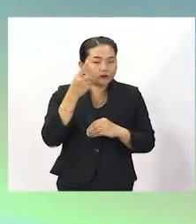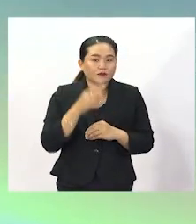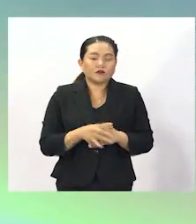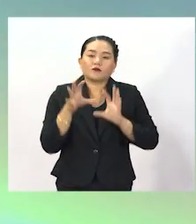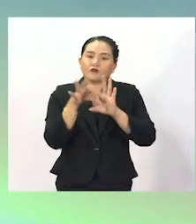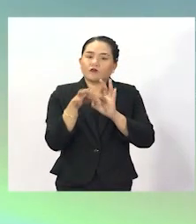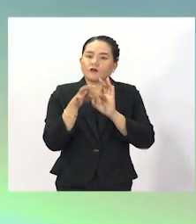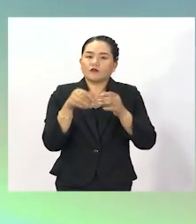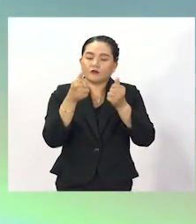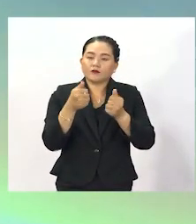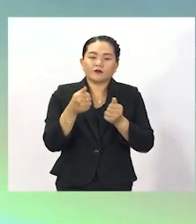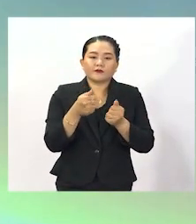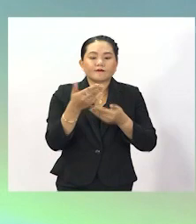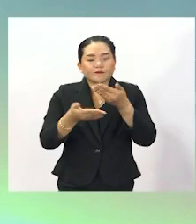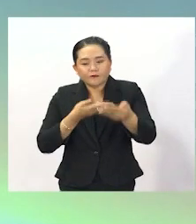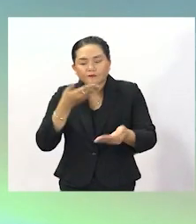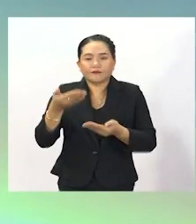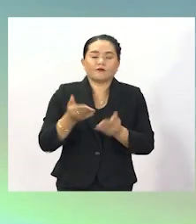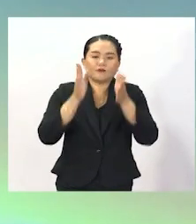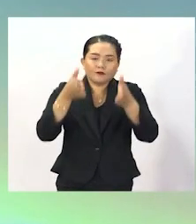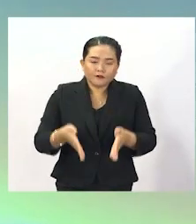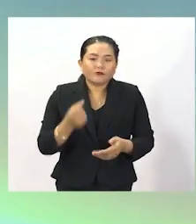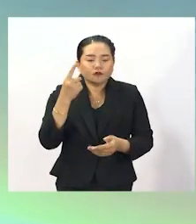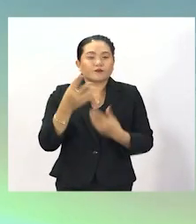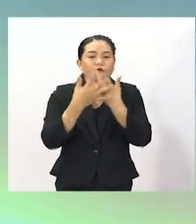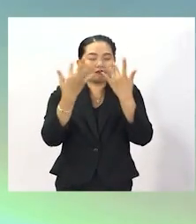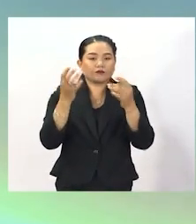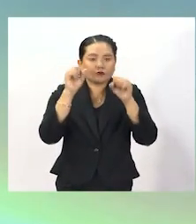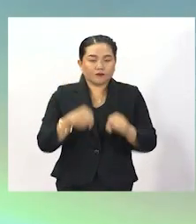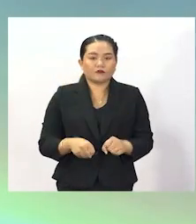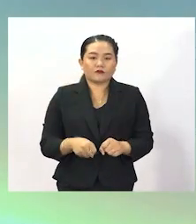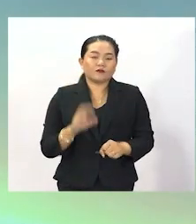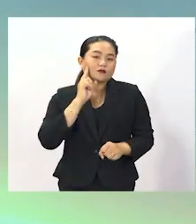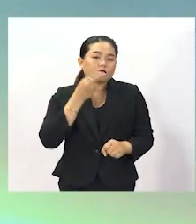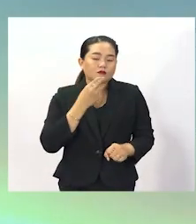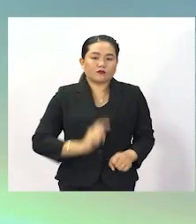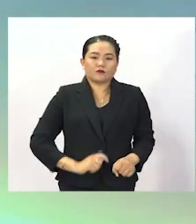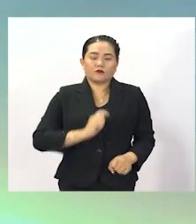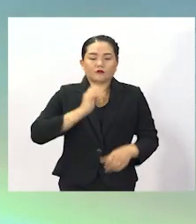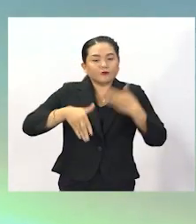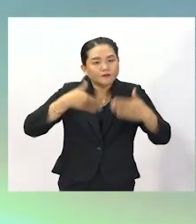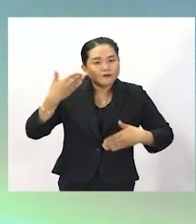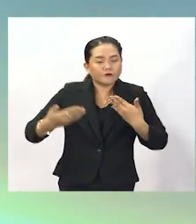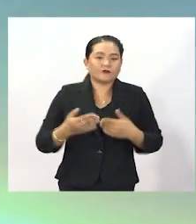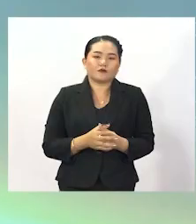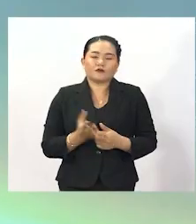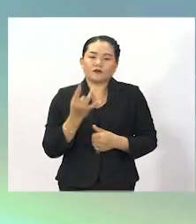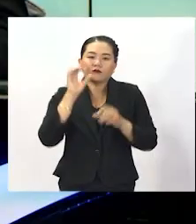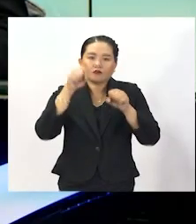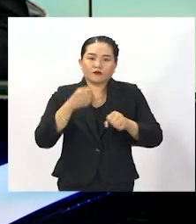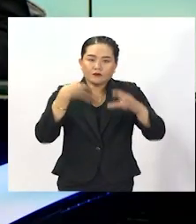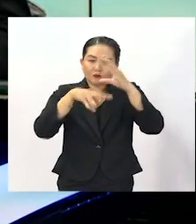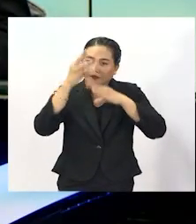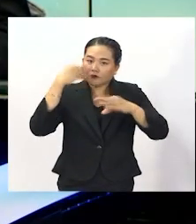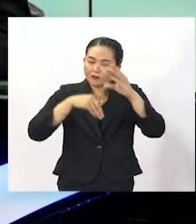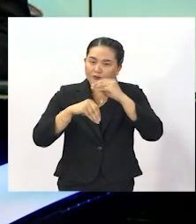ងអាចតាក់ទងគ្នាអាចនិយាយភាសាជាមួយគ្រូបានគាត់យល់ដឹងច្រើនហើយធ្វើឲ្យពួកគាត់មានជីវិតមួយសុបាយរីករាយហើយមិនអញ្ចឹងទេគាត់អាចរៀ